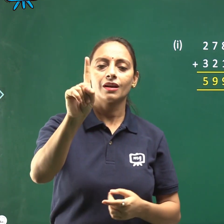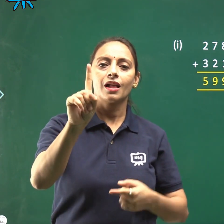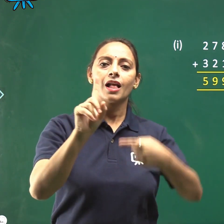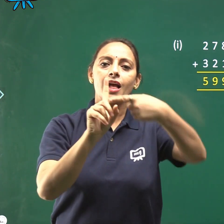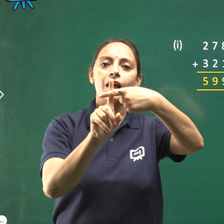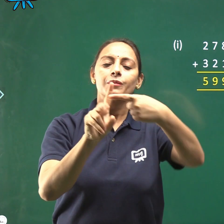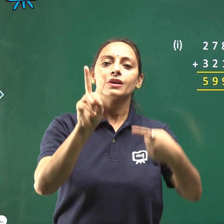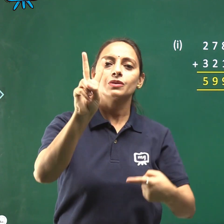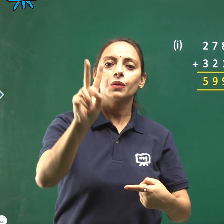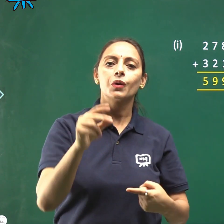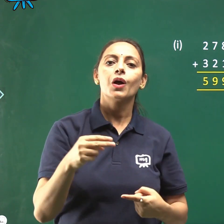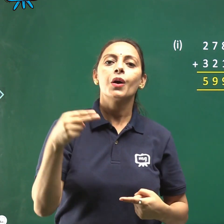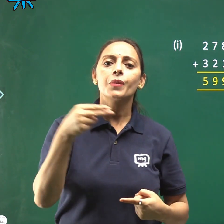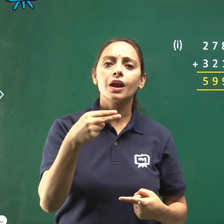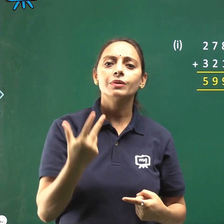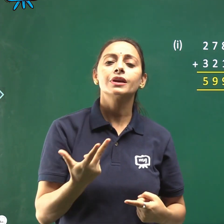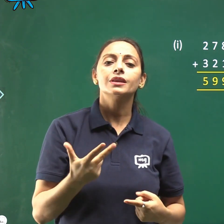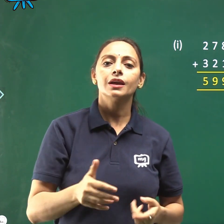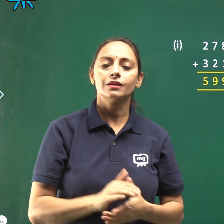1 + 2 बराबर कितने होते हैं?